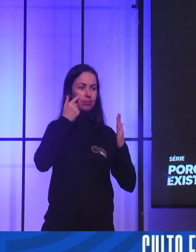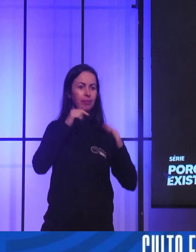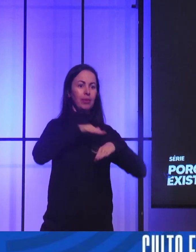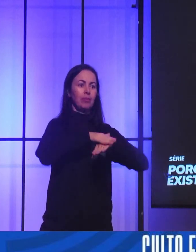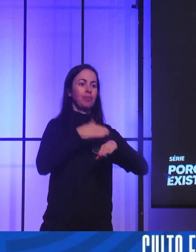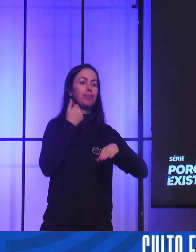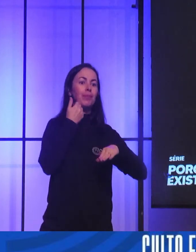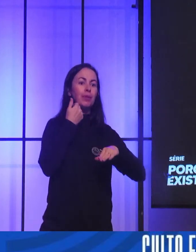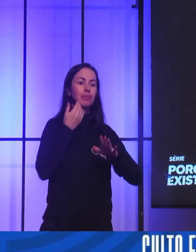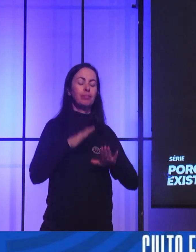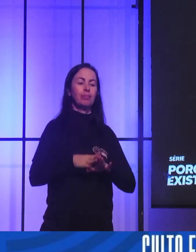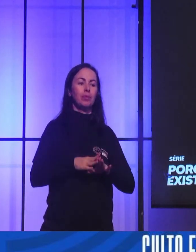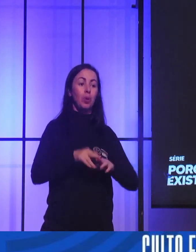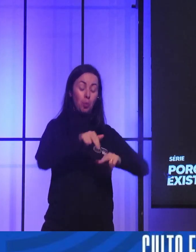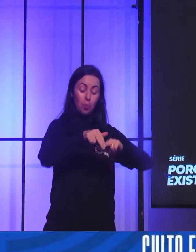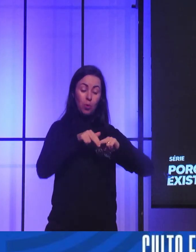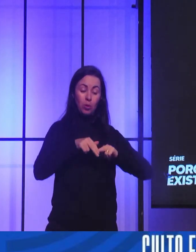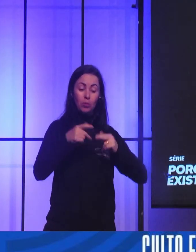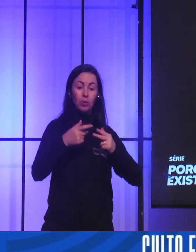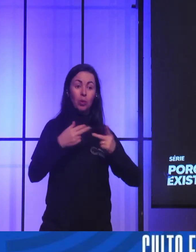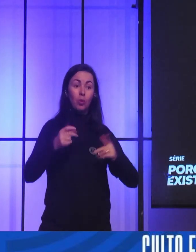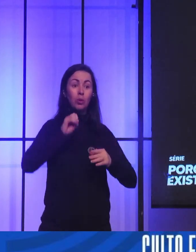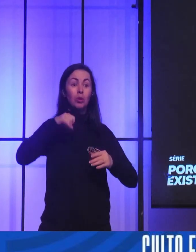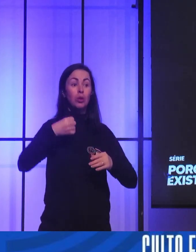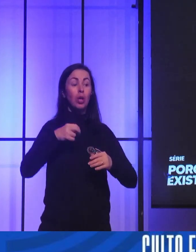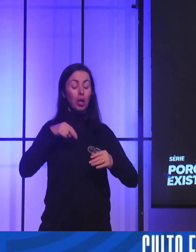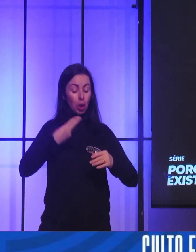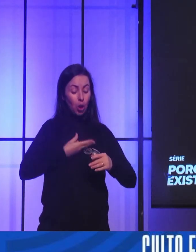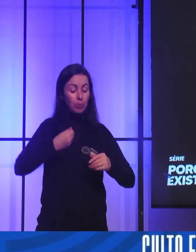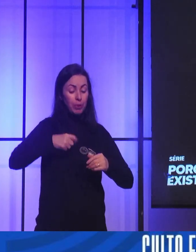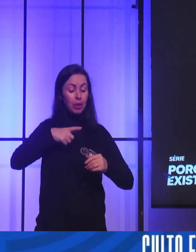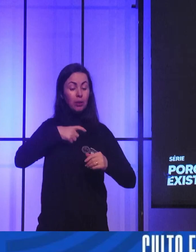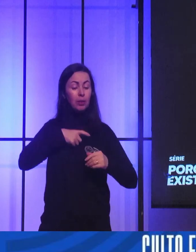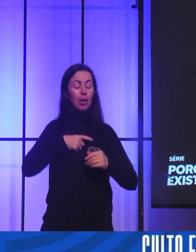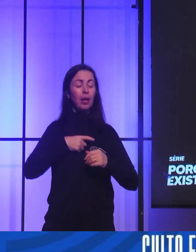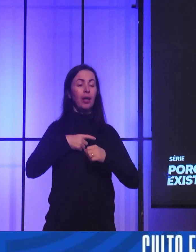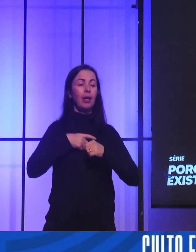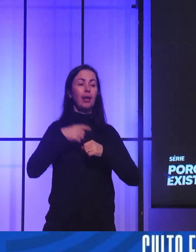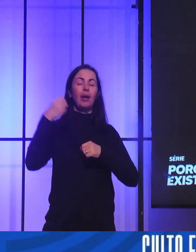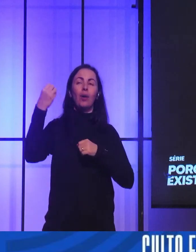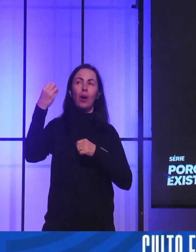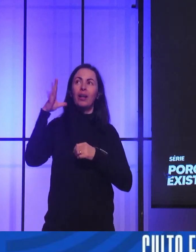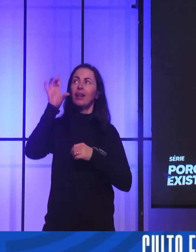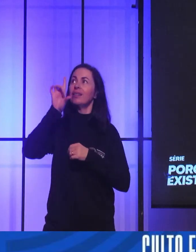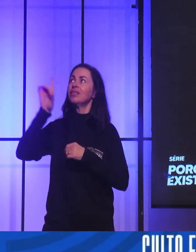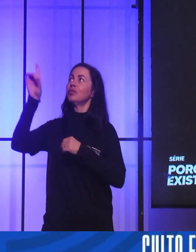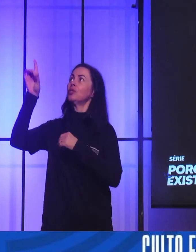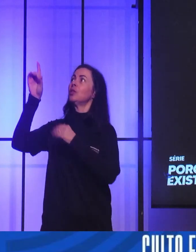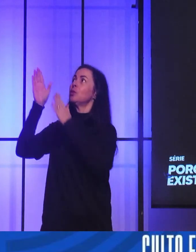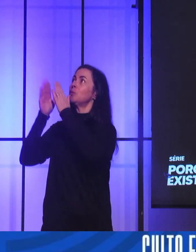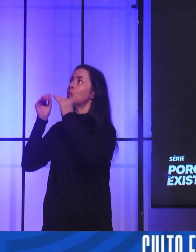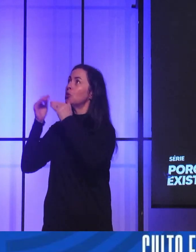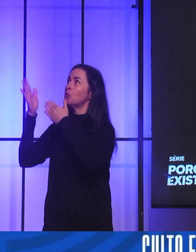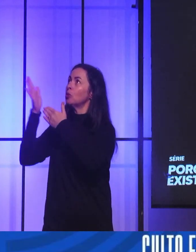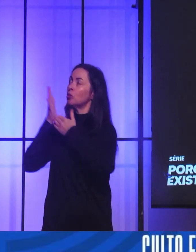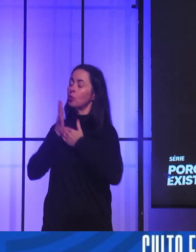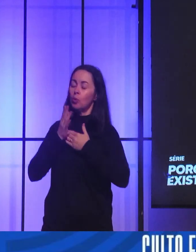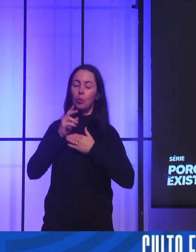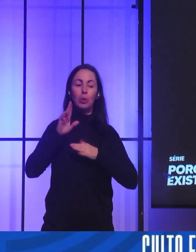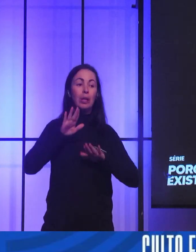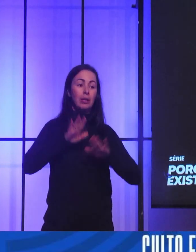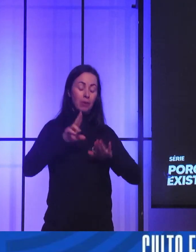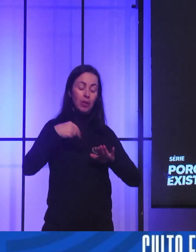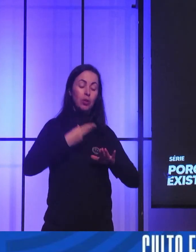São situações em que nós precisamos com graça, com sabedoria, mas precisamos confrontar.